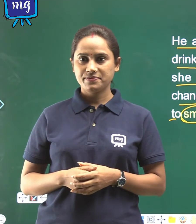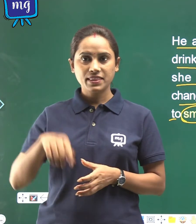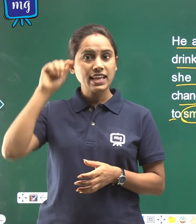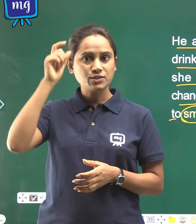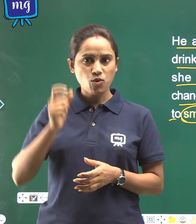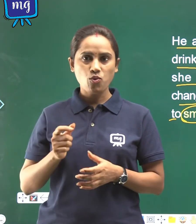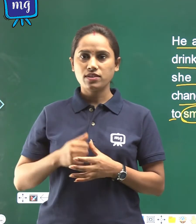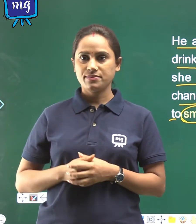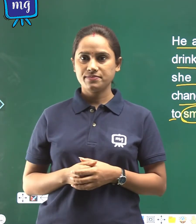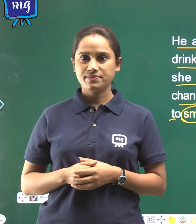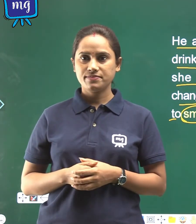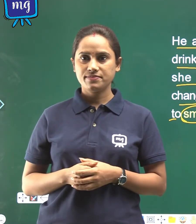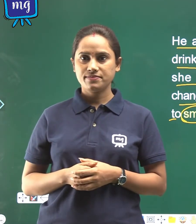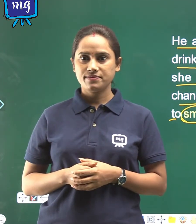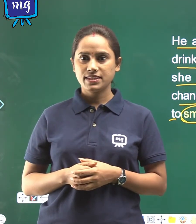स्मोक,